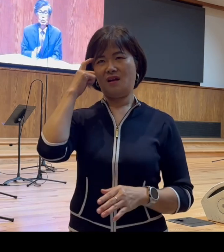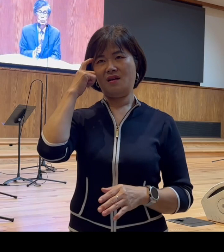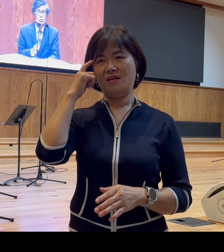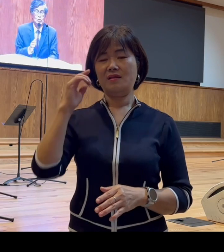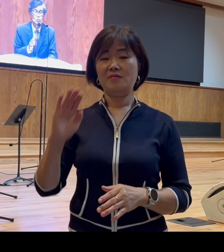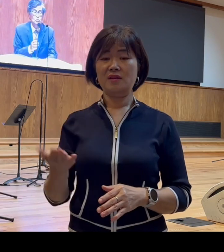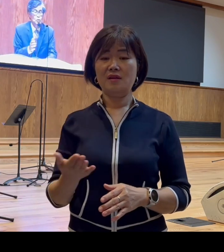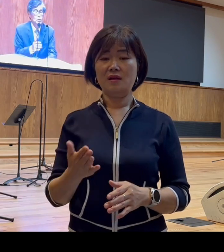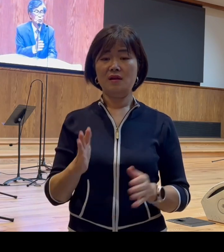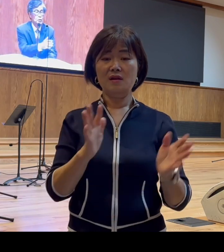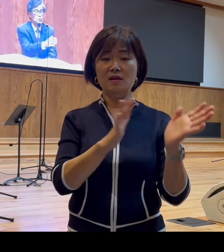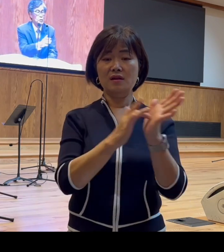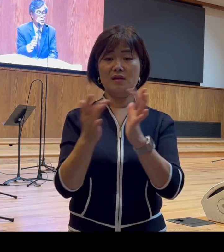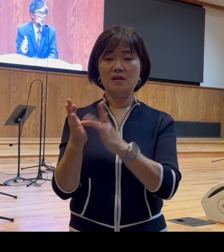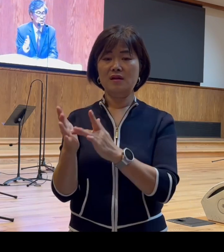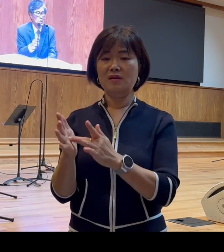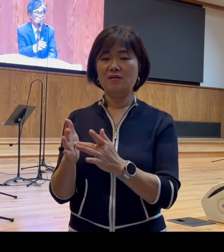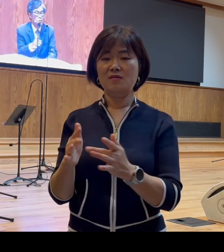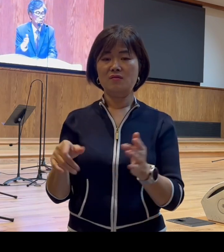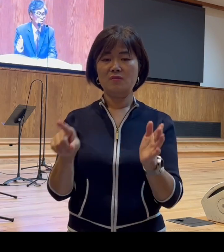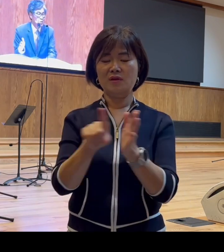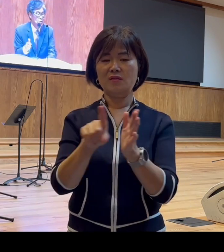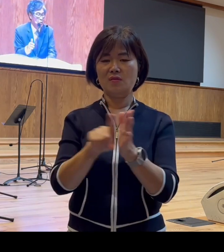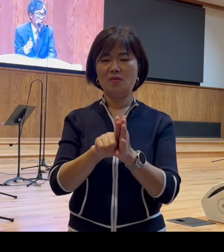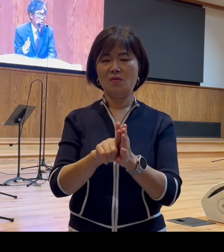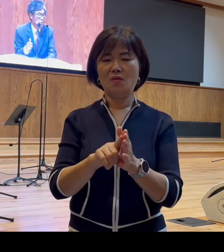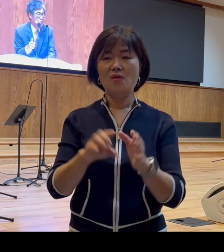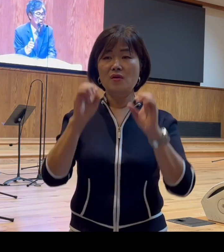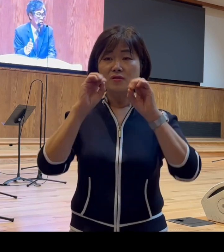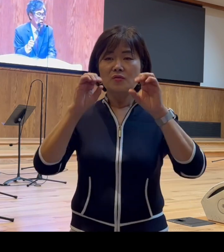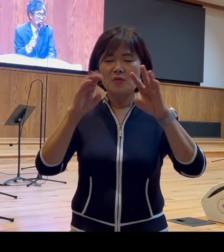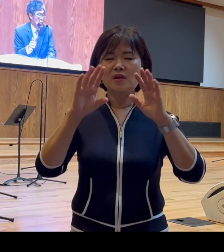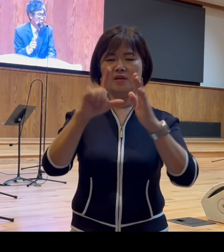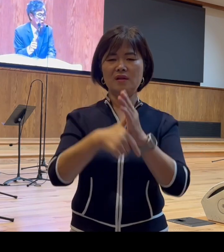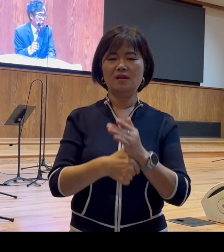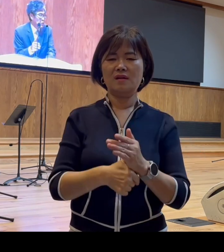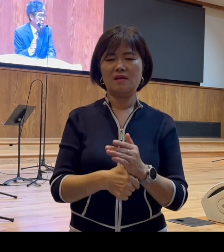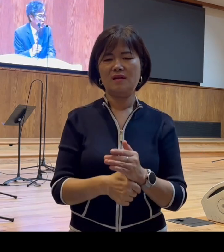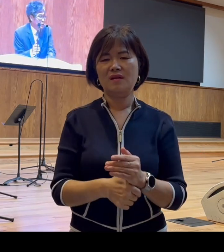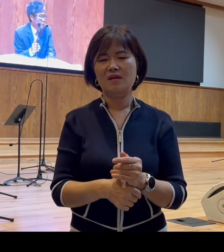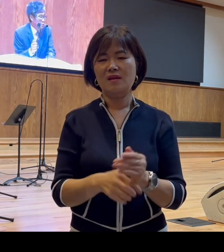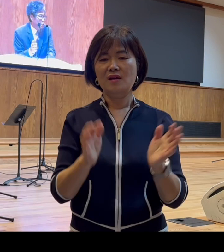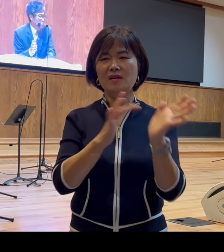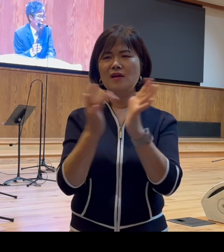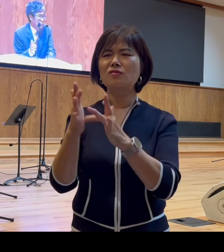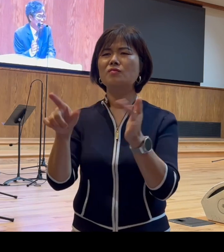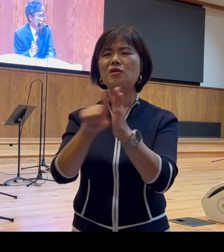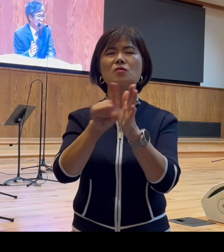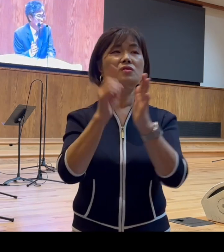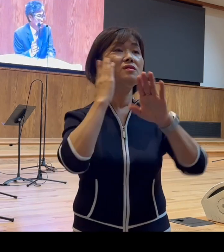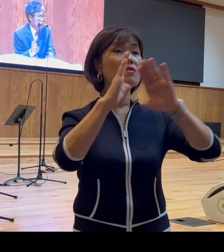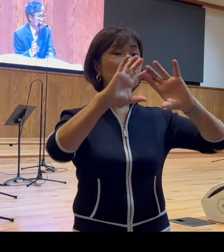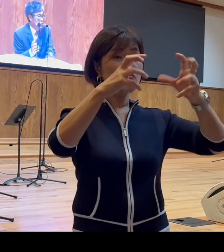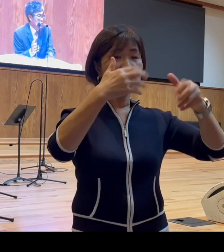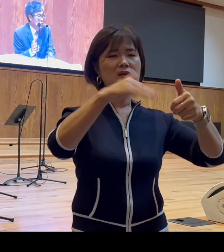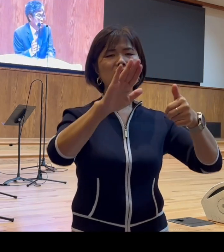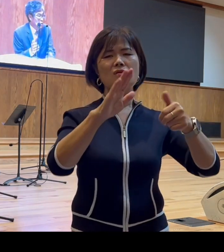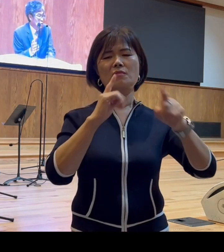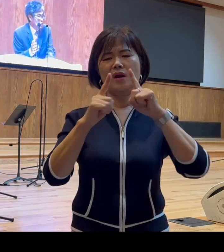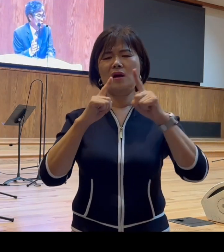예수 믿고 우리 흔히 전통적으로 전도하는 것처럼 예수 믿고 천국 가세요 뭐 이렇게